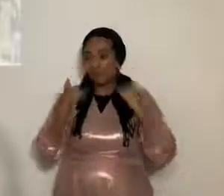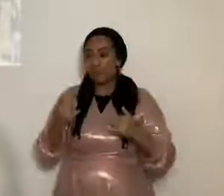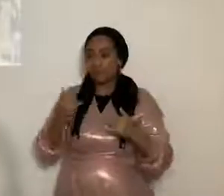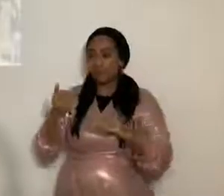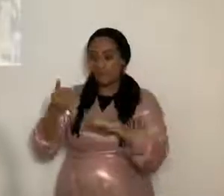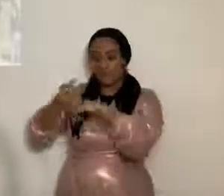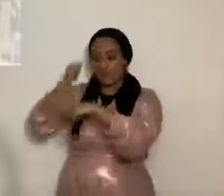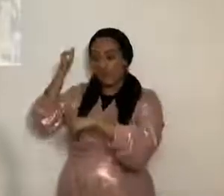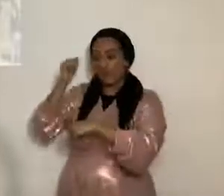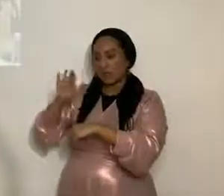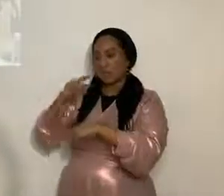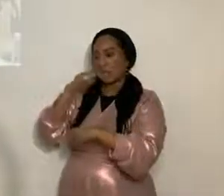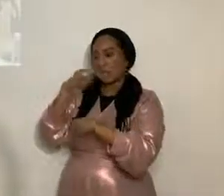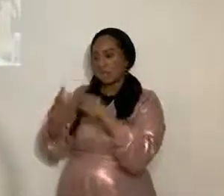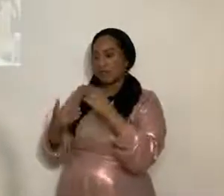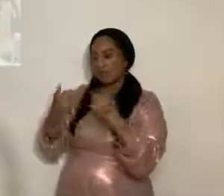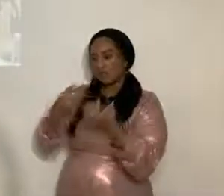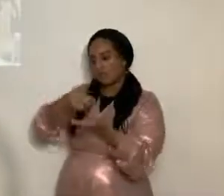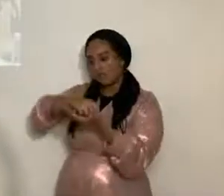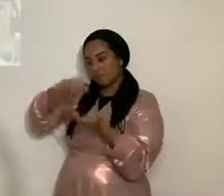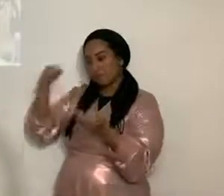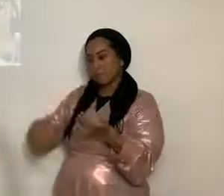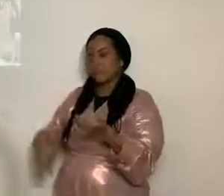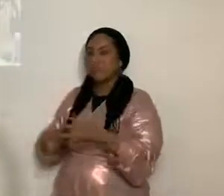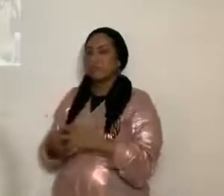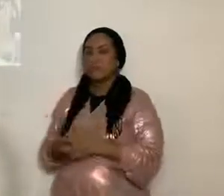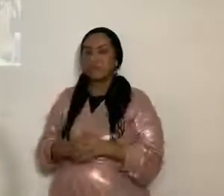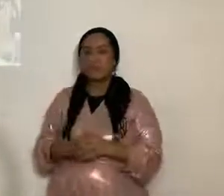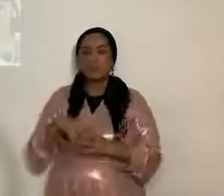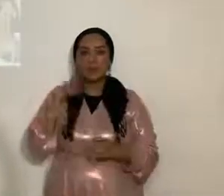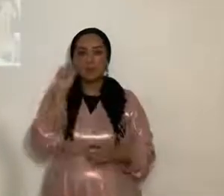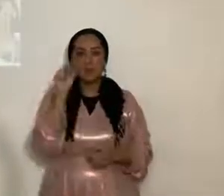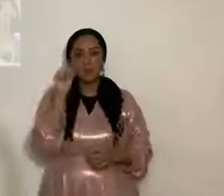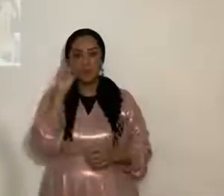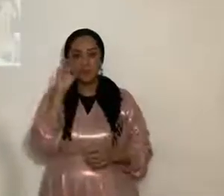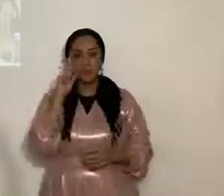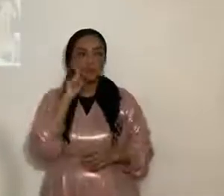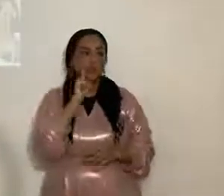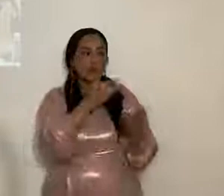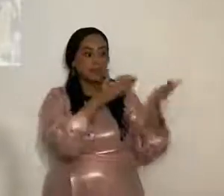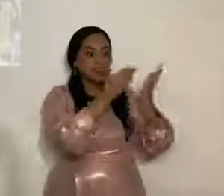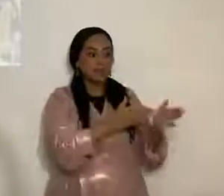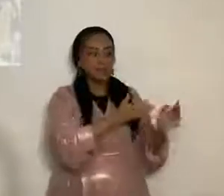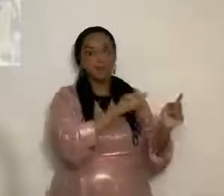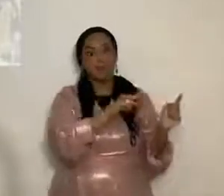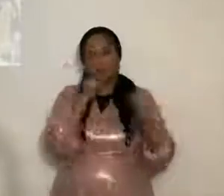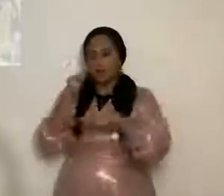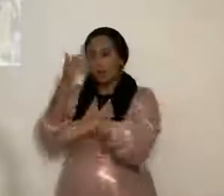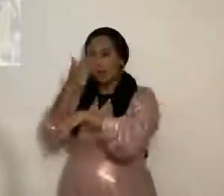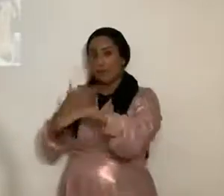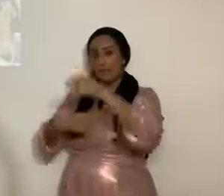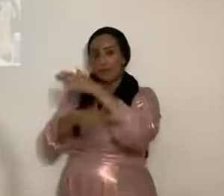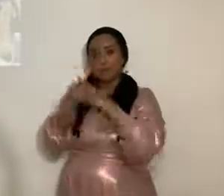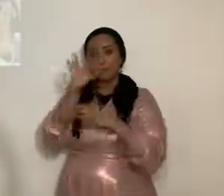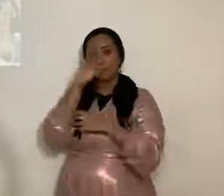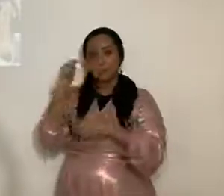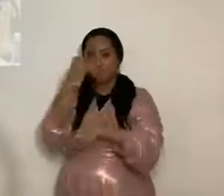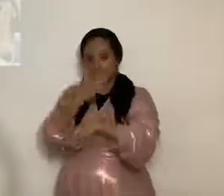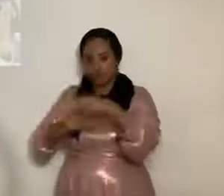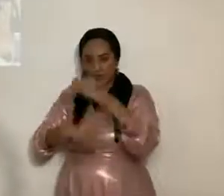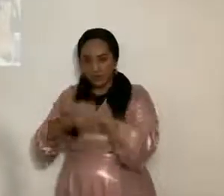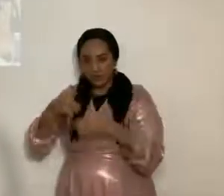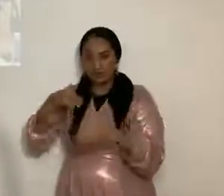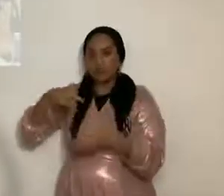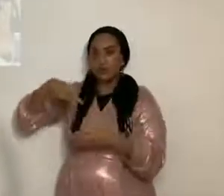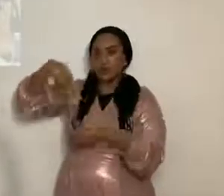yo su sangre por vuestras manos y quitaros de la tierra. Entonces David ordenó a sus servidores, y ellos los mataron y les cortaron las manos y los pies y los colgaron